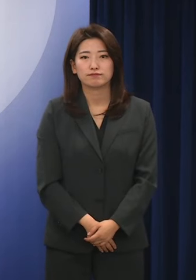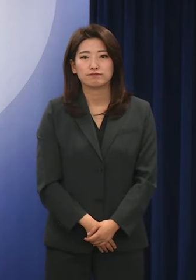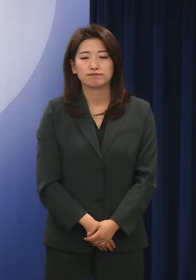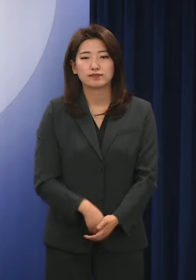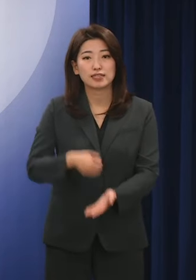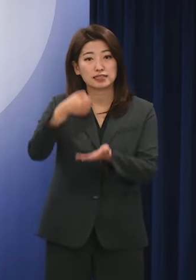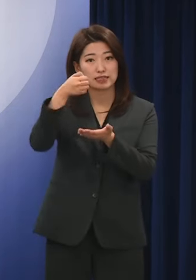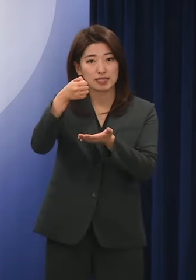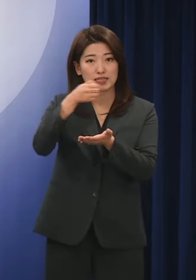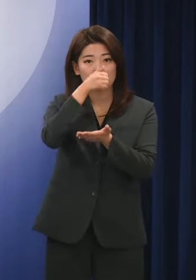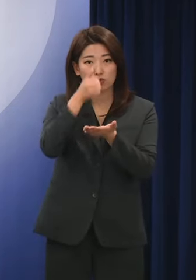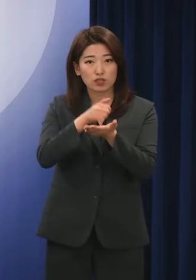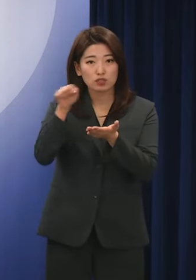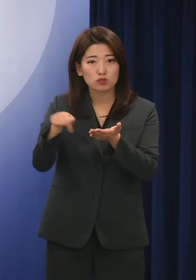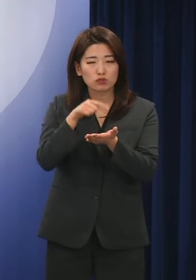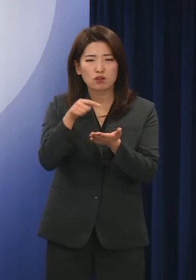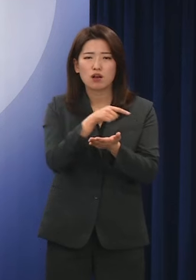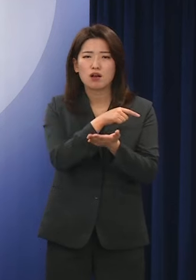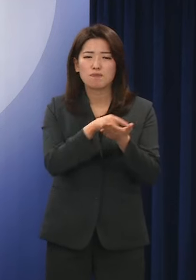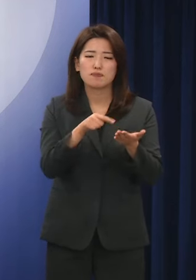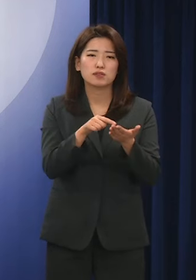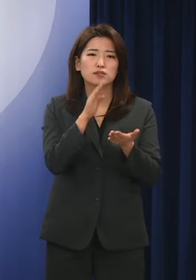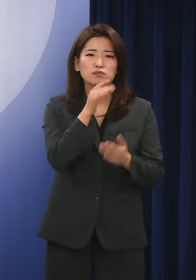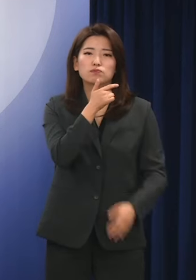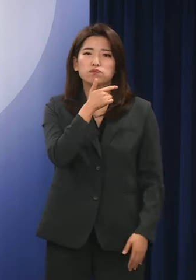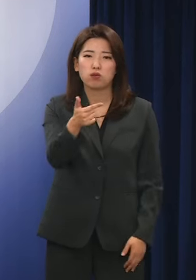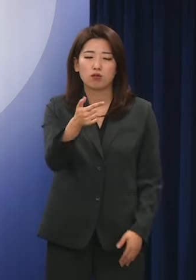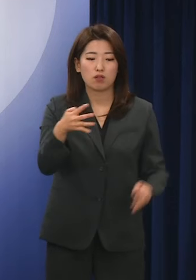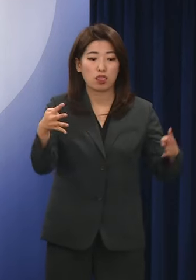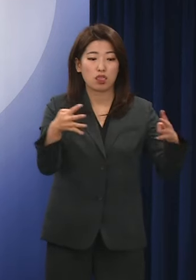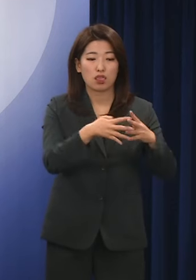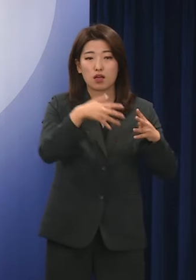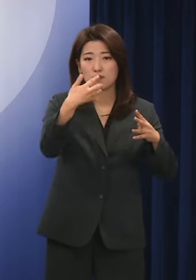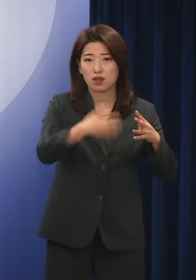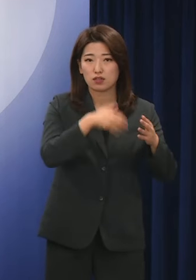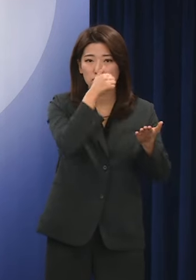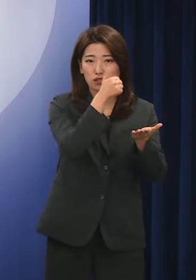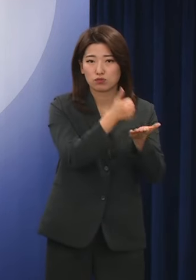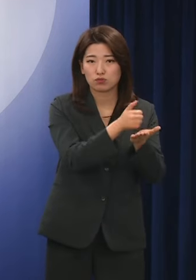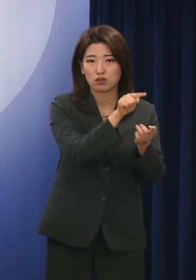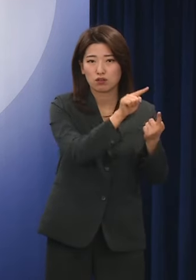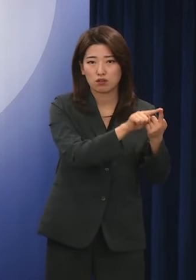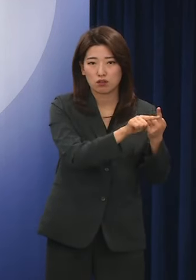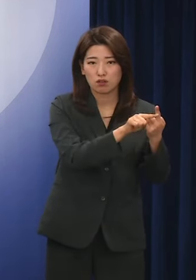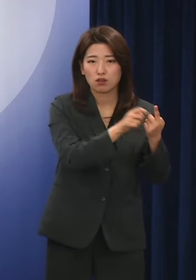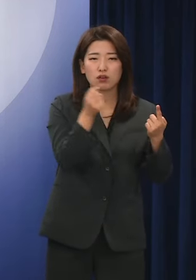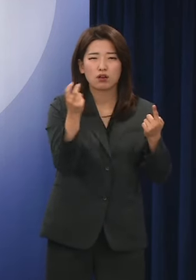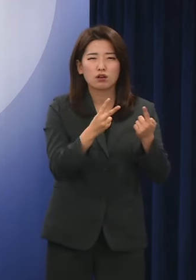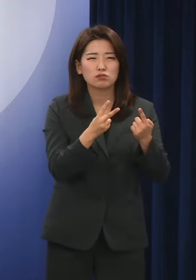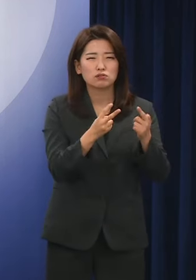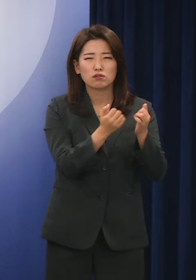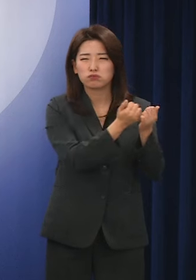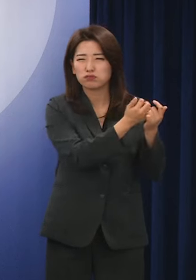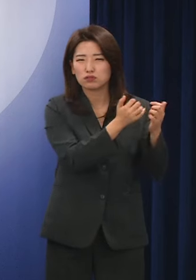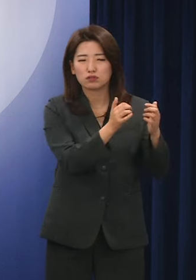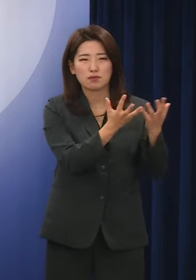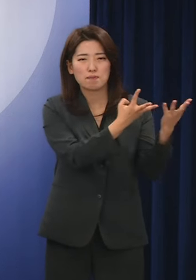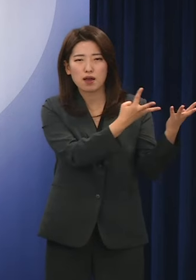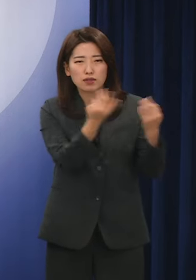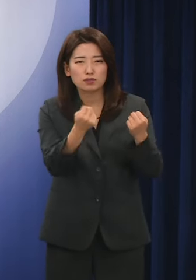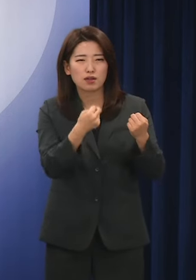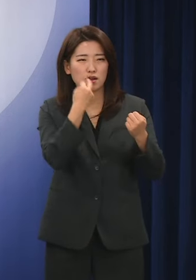재산범죄 중에서도 피해 규모가 크고 합의되지 않은 재산범죄, 불특정 다수를 상대로 한